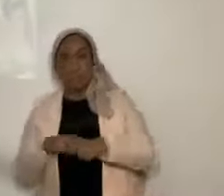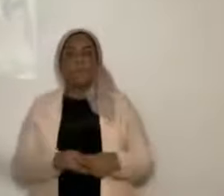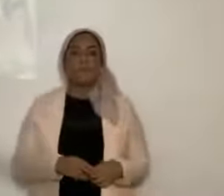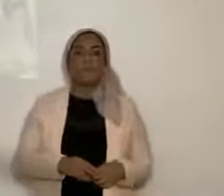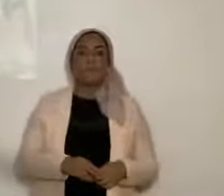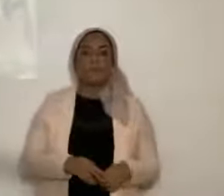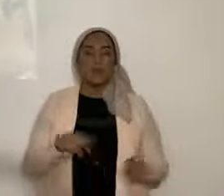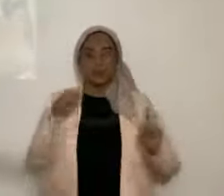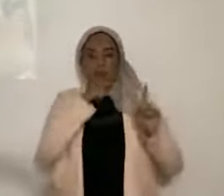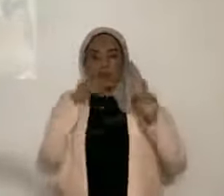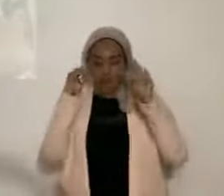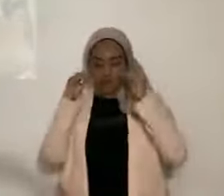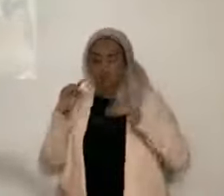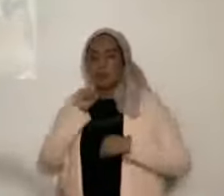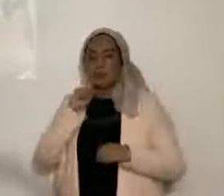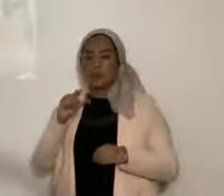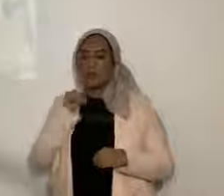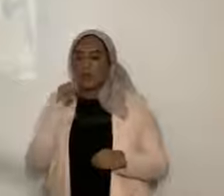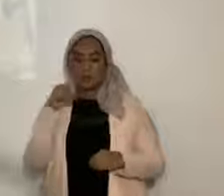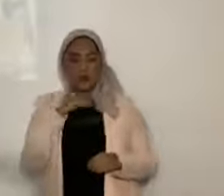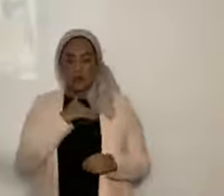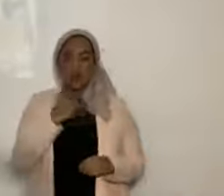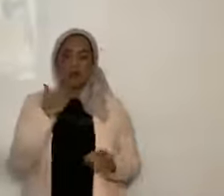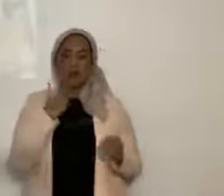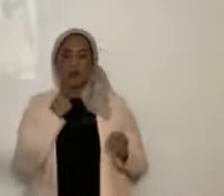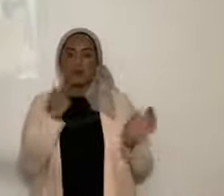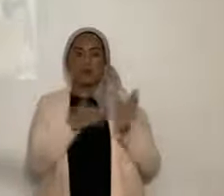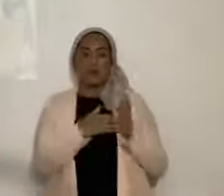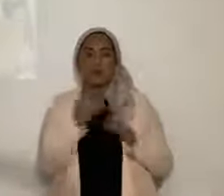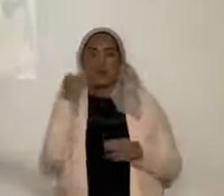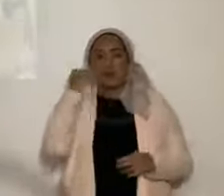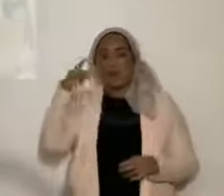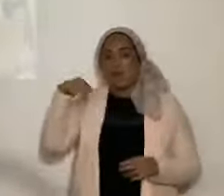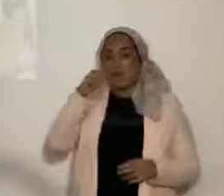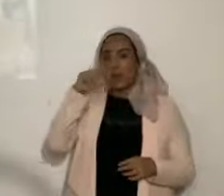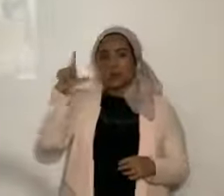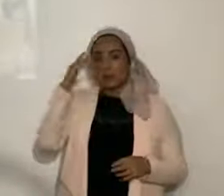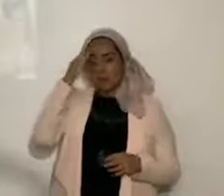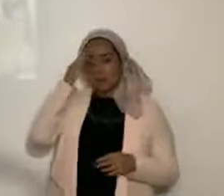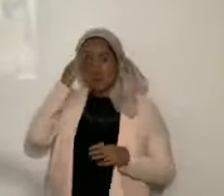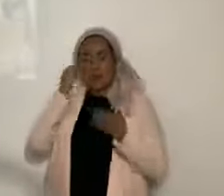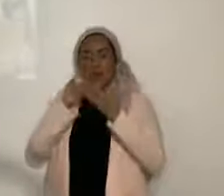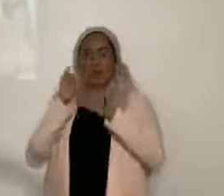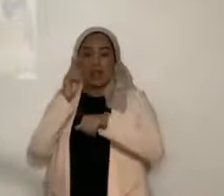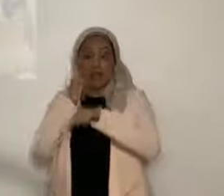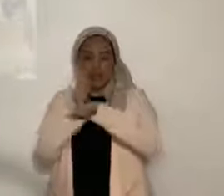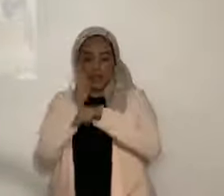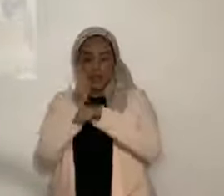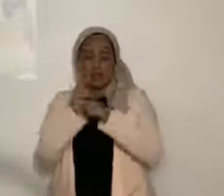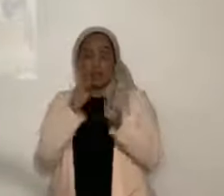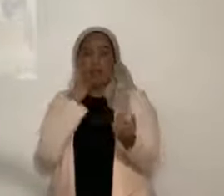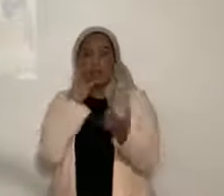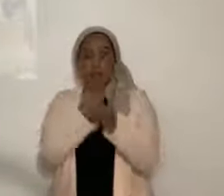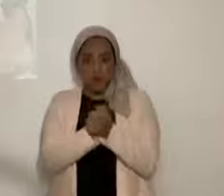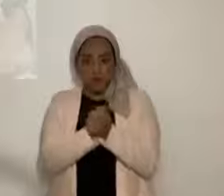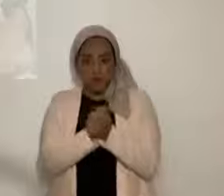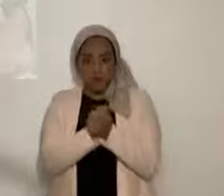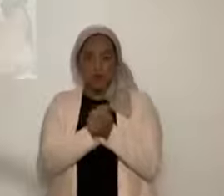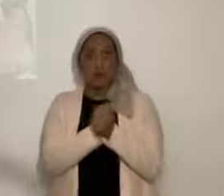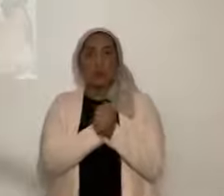Porque no mostraba verdad, no mentiras. Repito, si Pablo supiera que la Keilah, o sea, la novia de